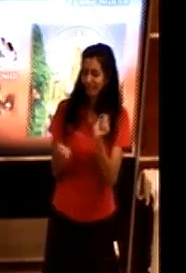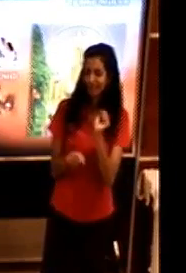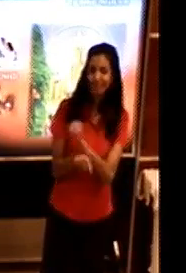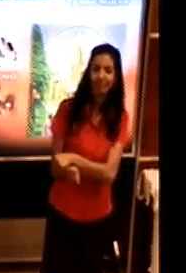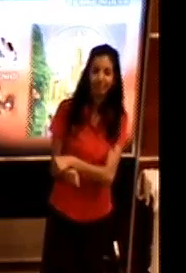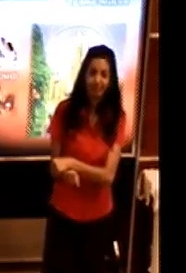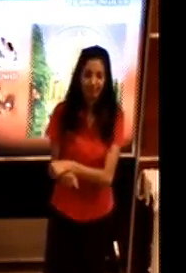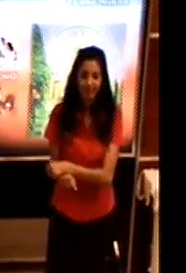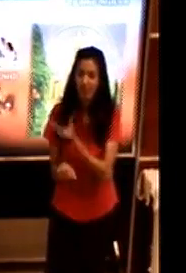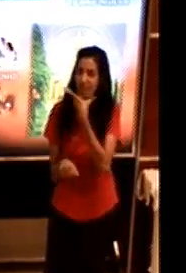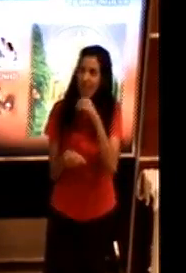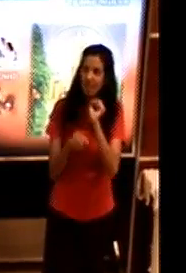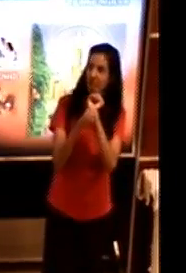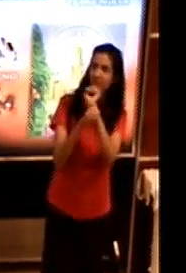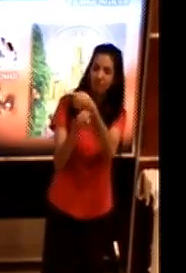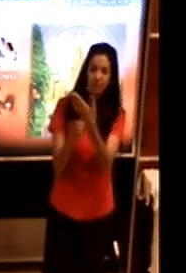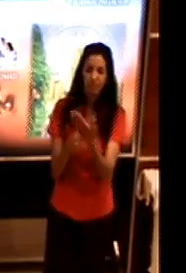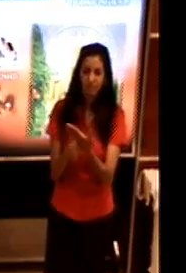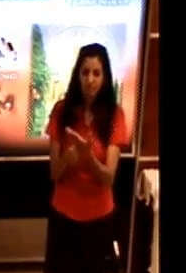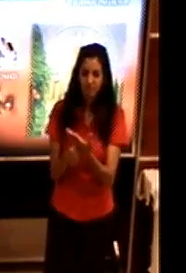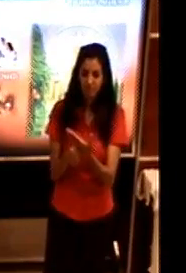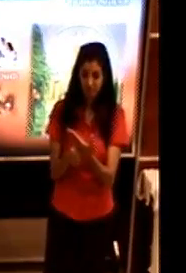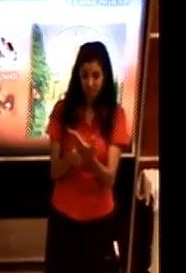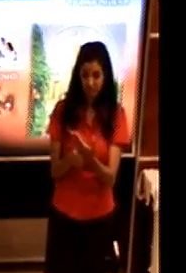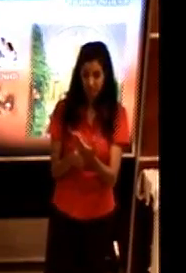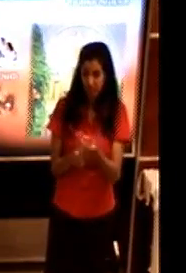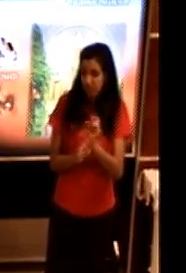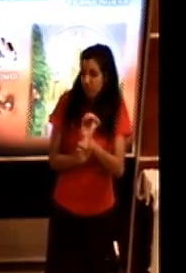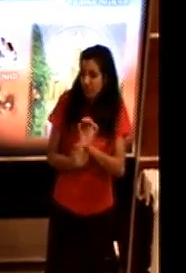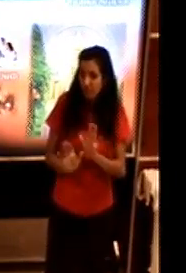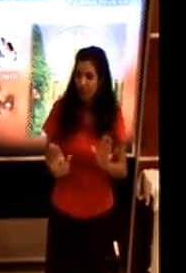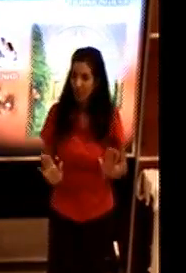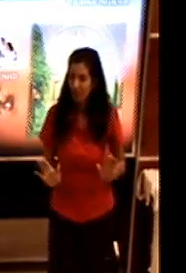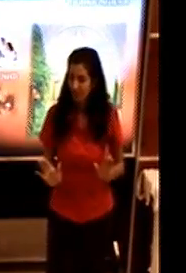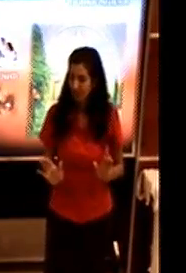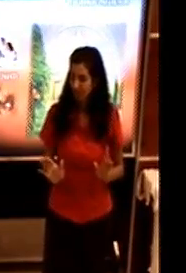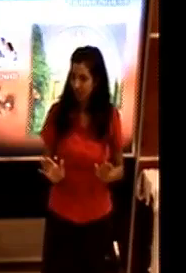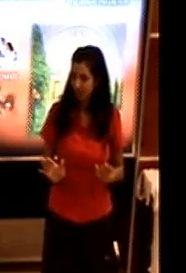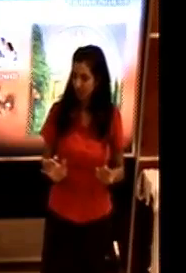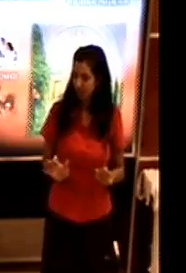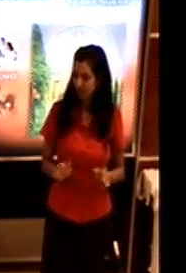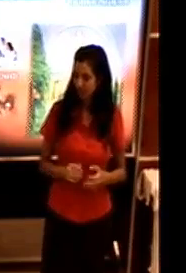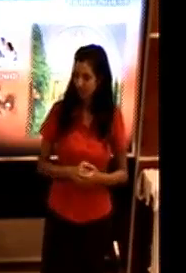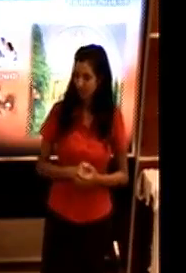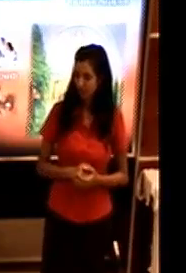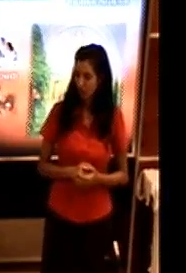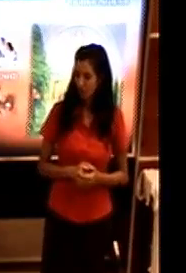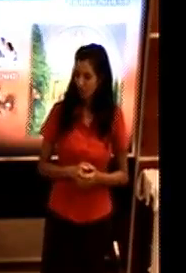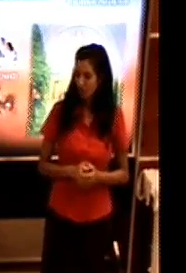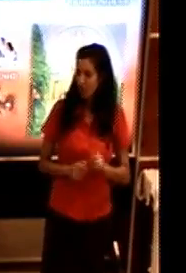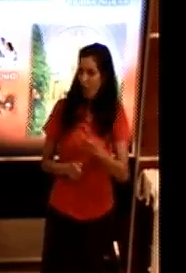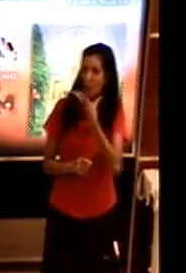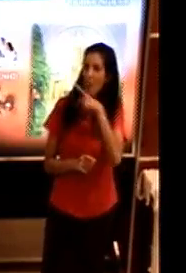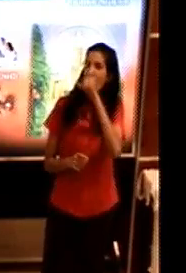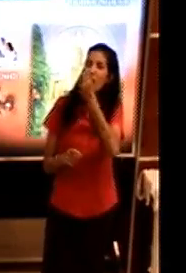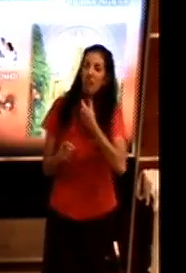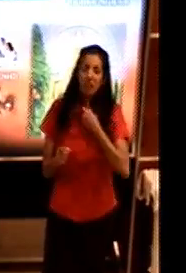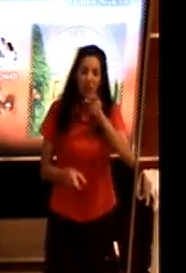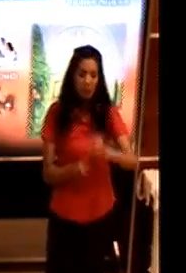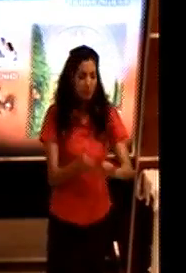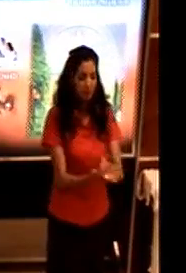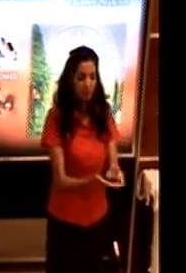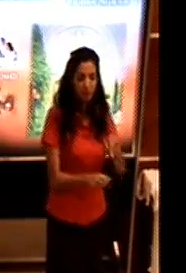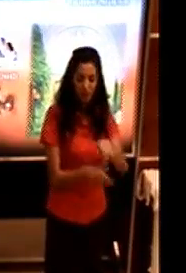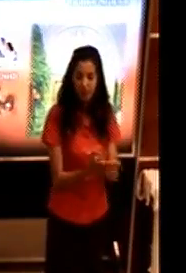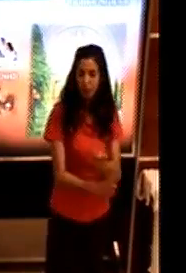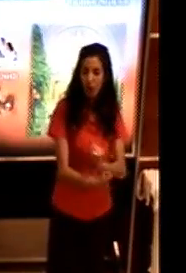voluntad de ¿quién? De Dios, simplemente por eso. No es por otra cosa, no quieren hacer